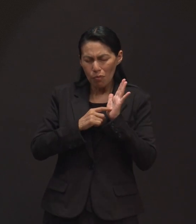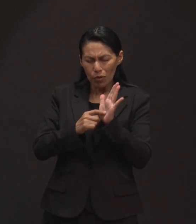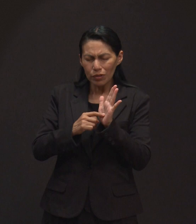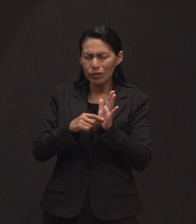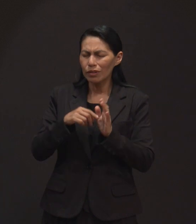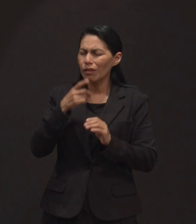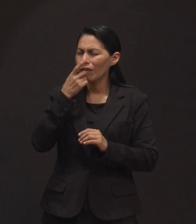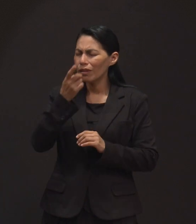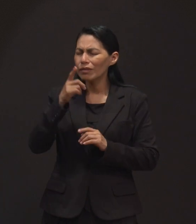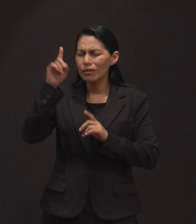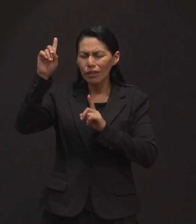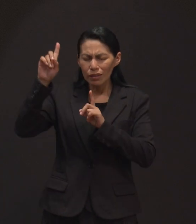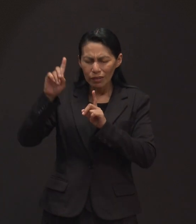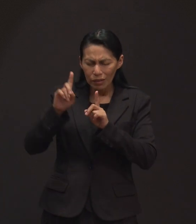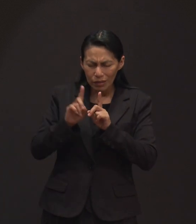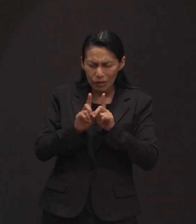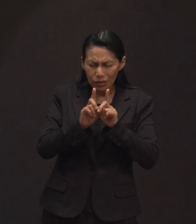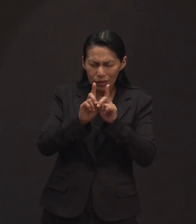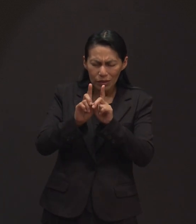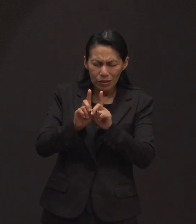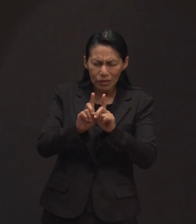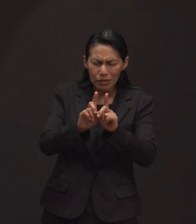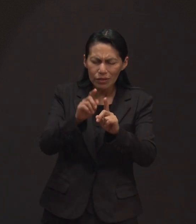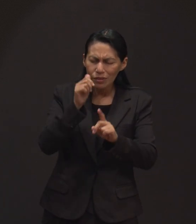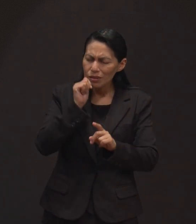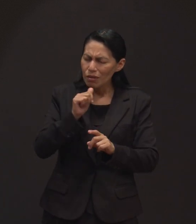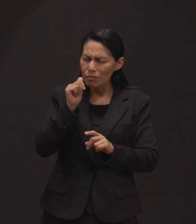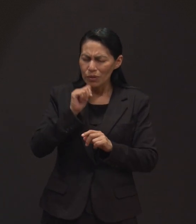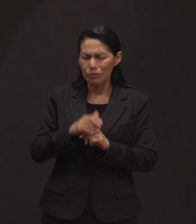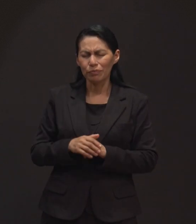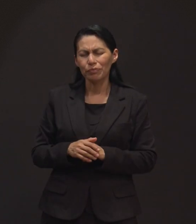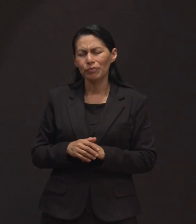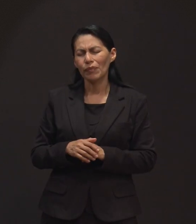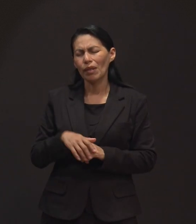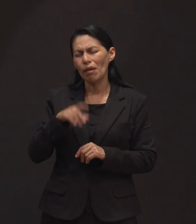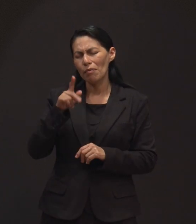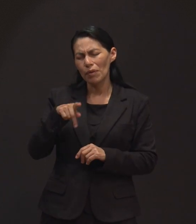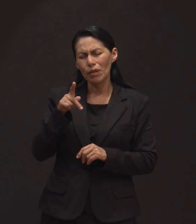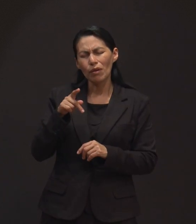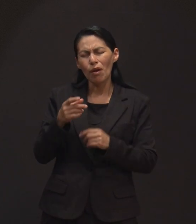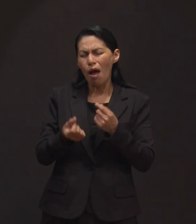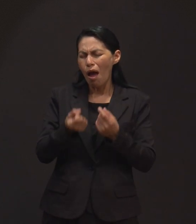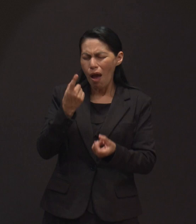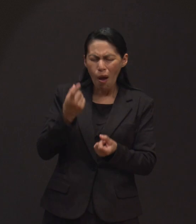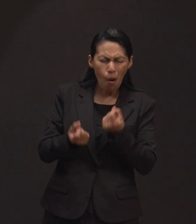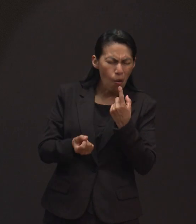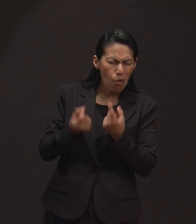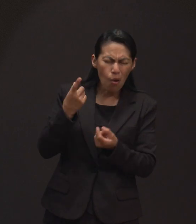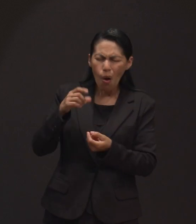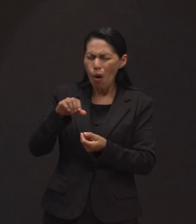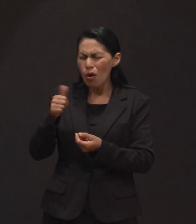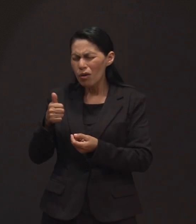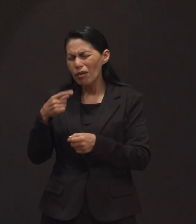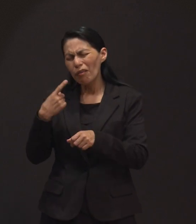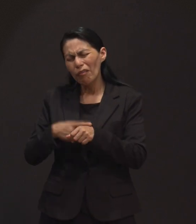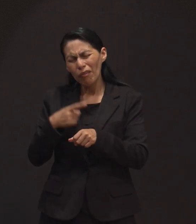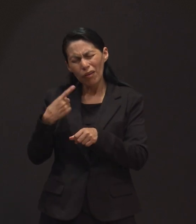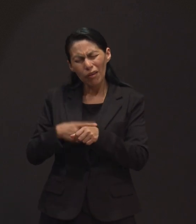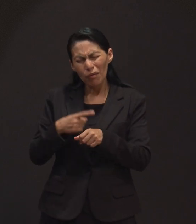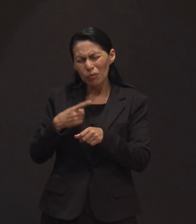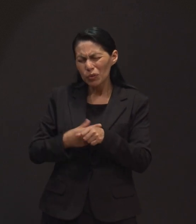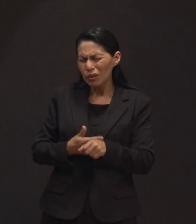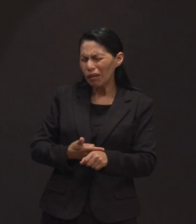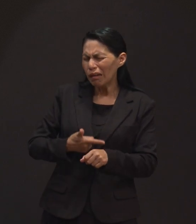manifestando que tú has estado con ellos en cada momento. Pero también, Señor, hay hijos tuyos que están